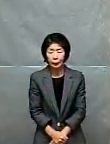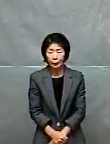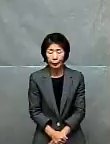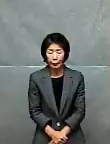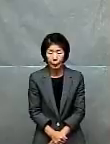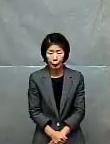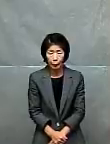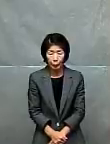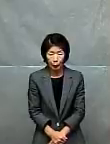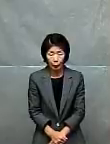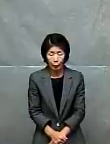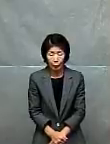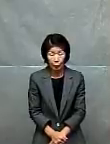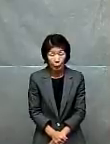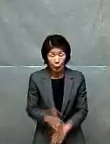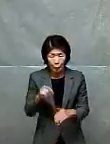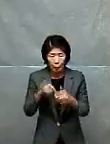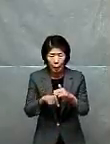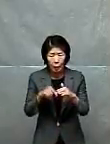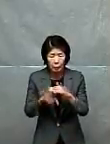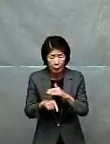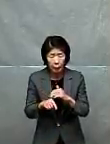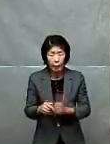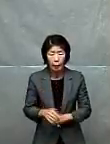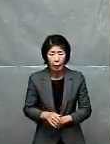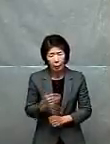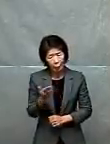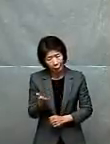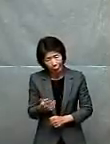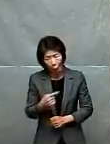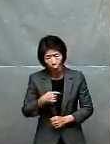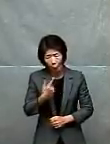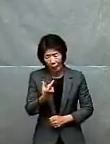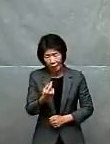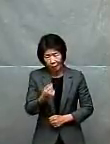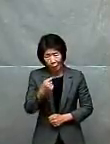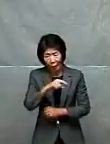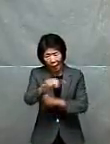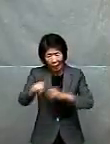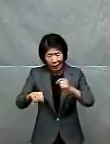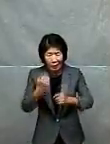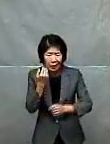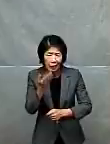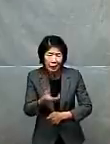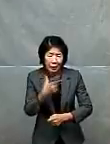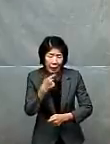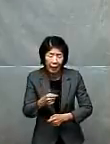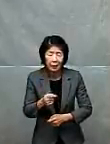からなぜ、なのかちょっと私がお聞きしたいくらいで、